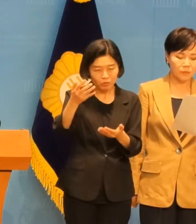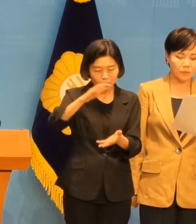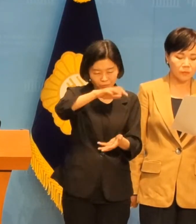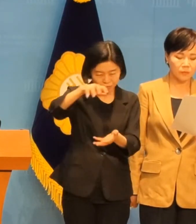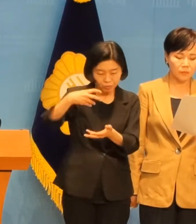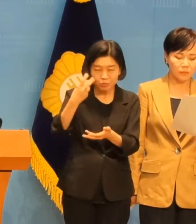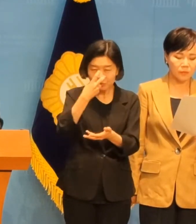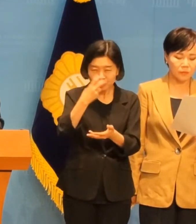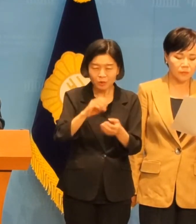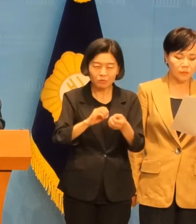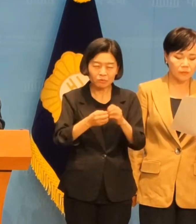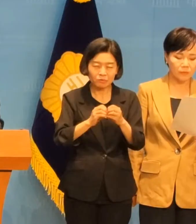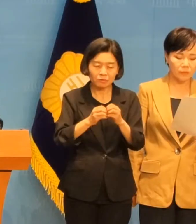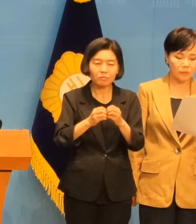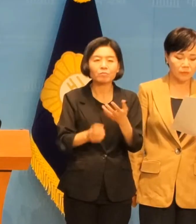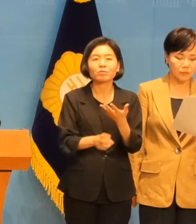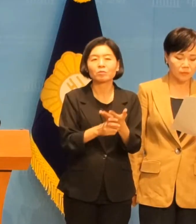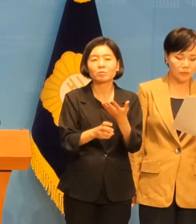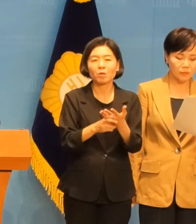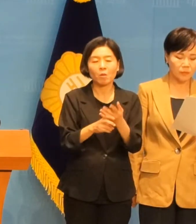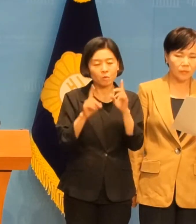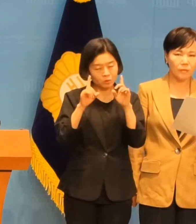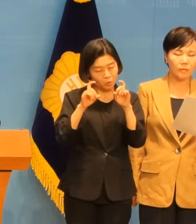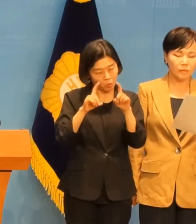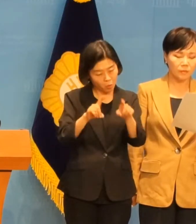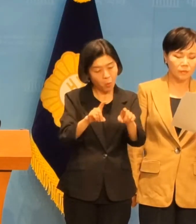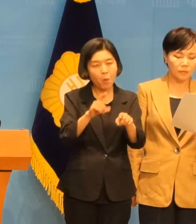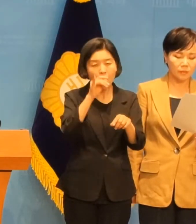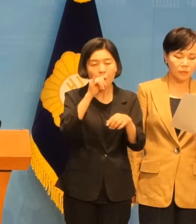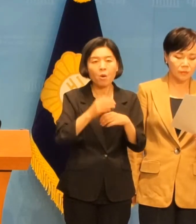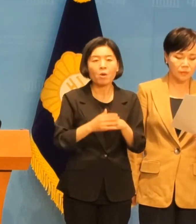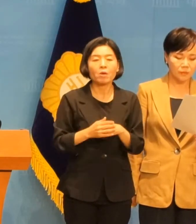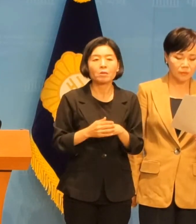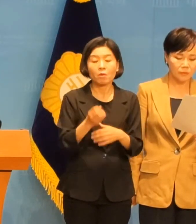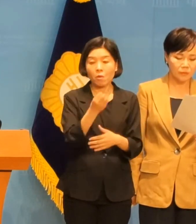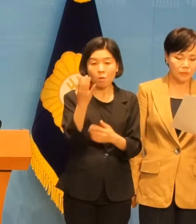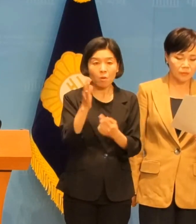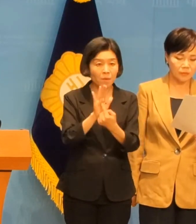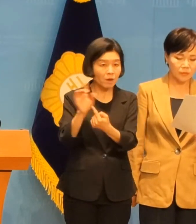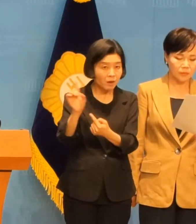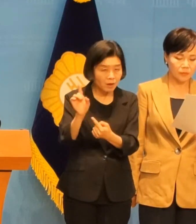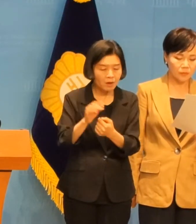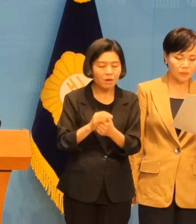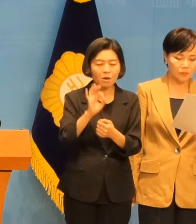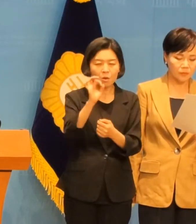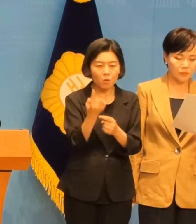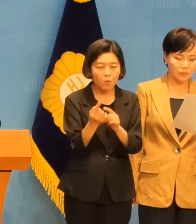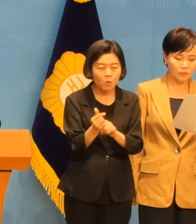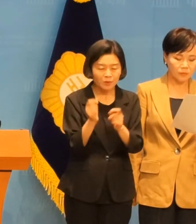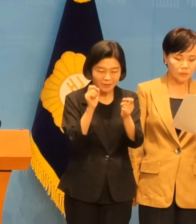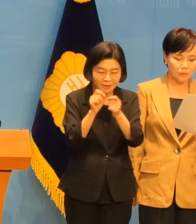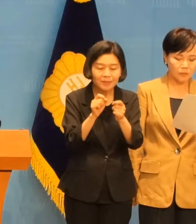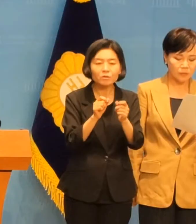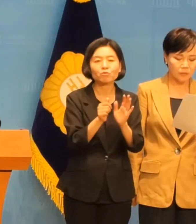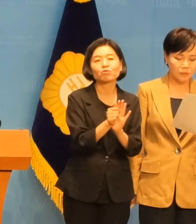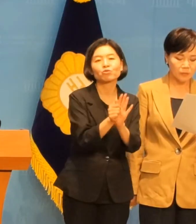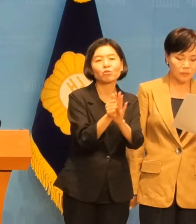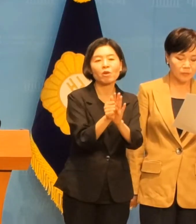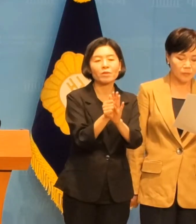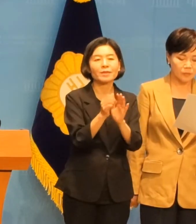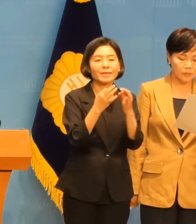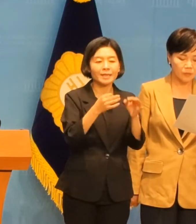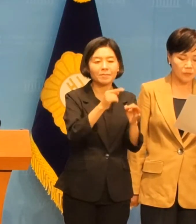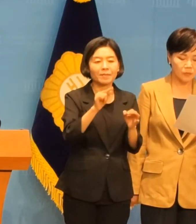조작 조사였다는 의혹도 제기되었습니다. 그리고 언론 보도에 따르면 오 시장의 최측근 후원자로 알려진 김한정